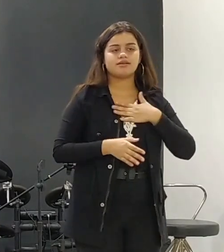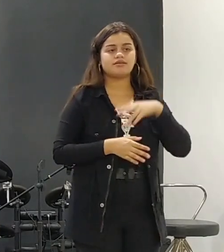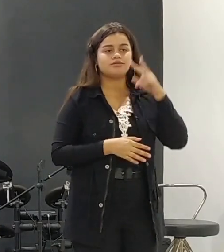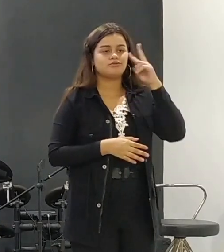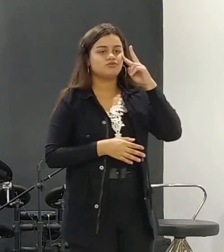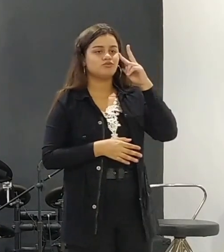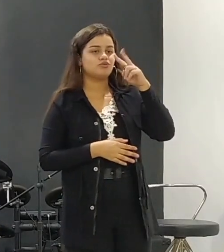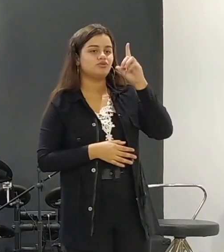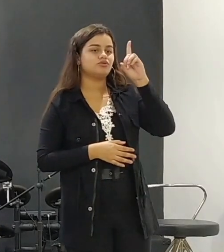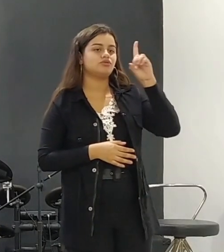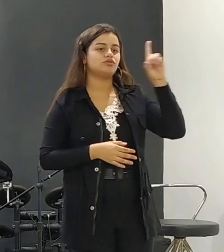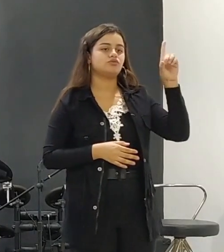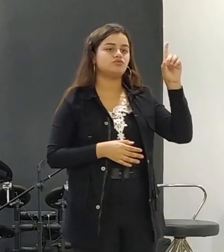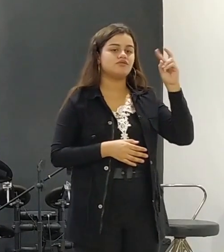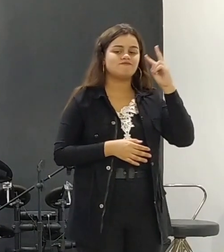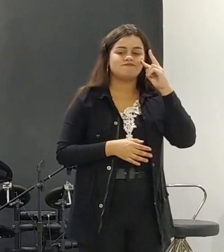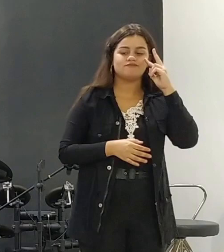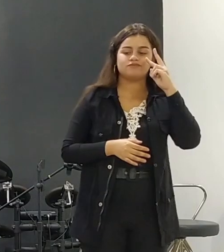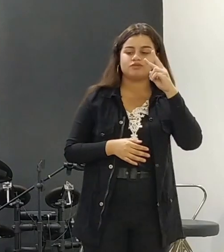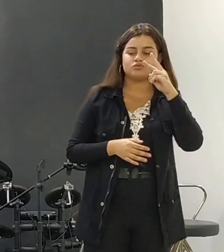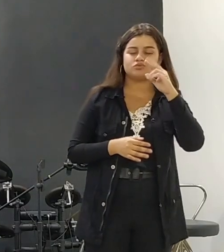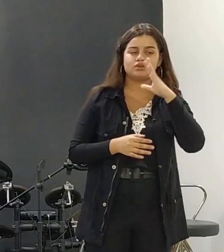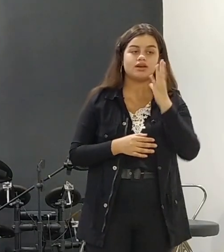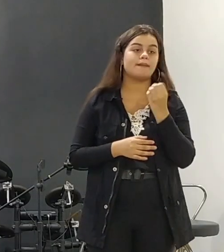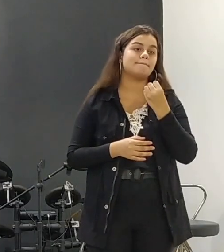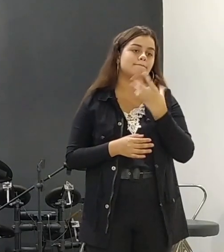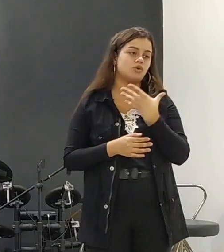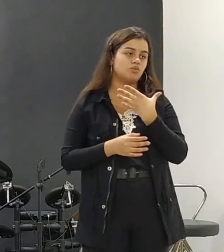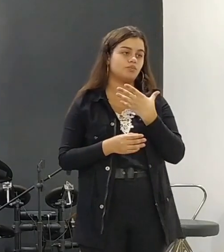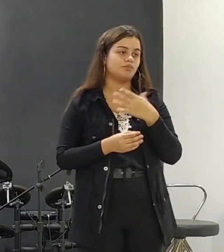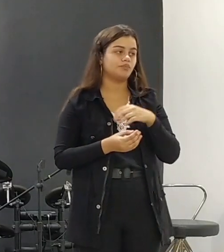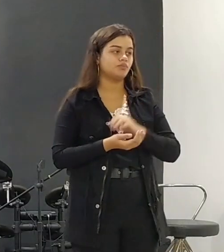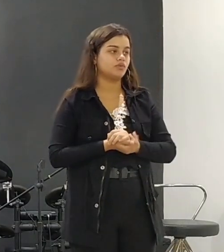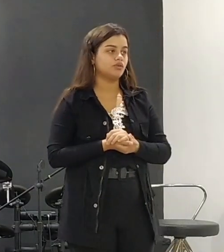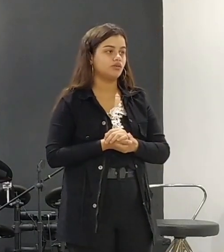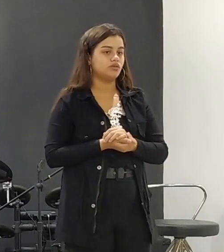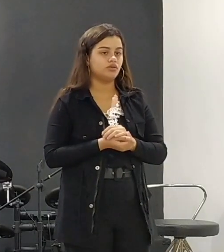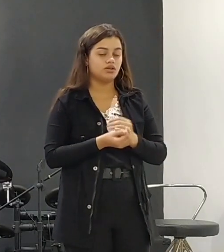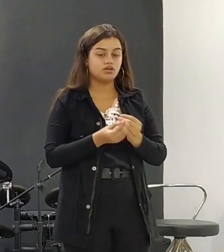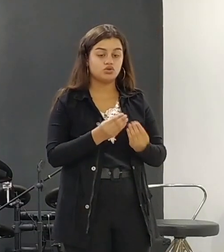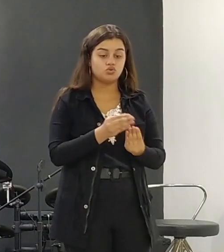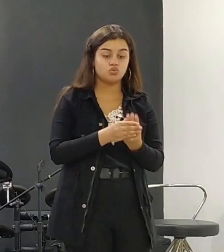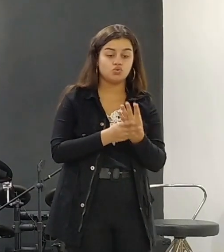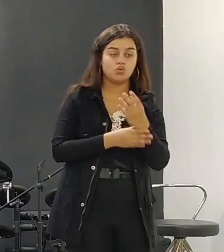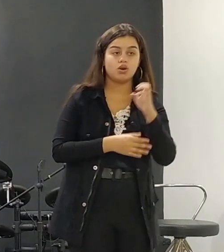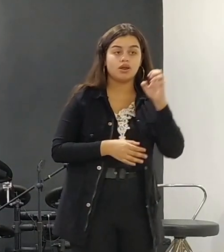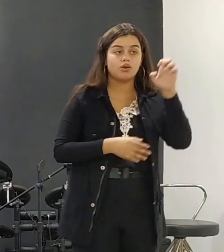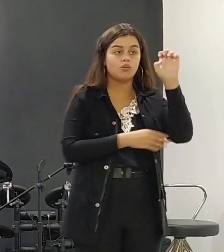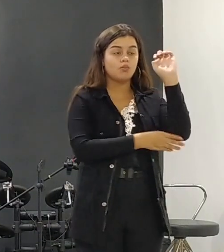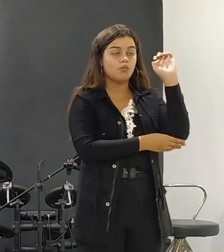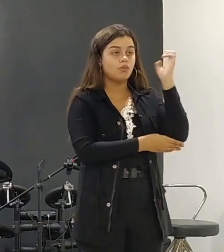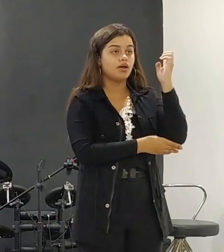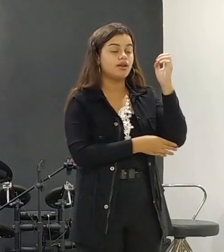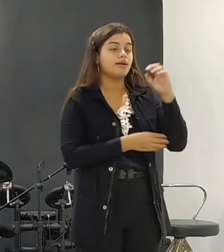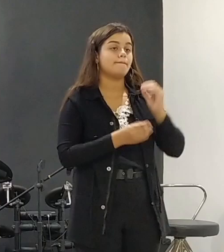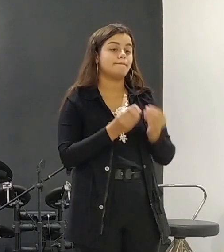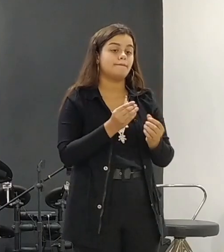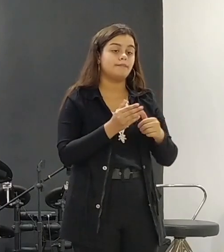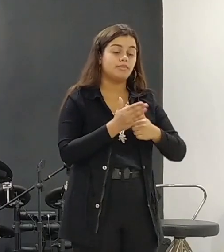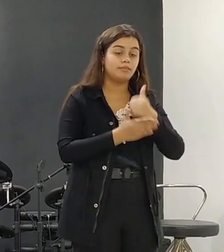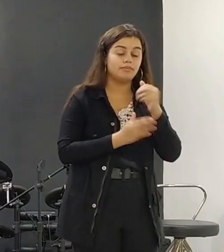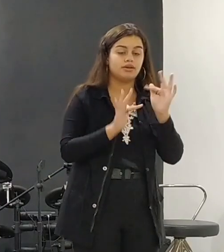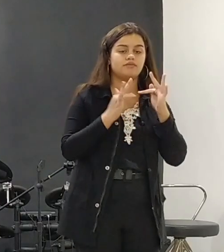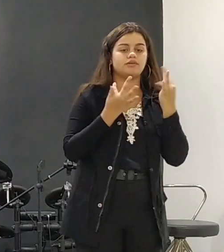ele fez tudo, ele viu que era bom. Ele plantou lá no Éden a primeira família, e quando ele termina de fazer essa